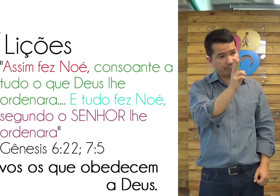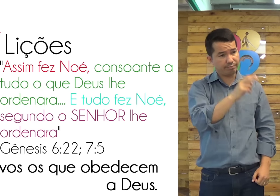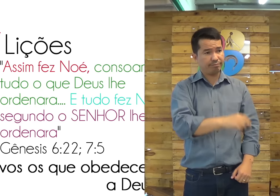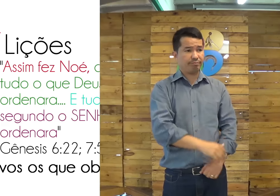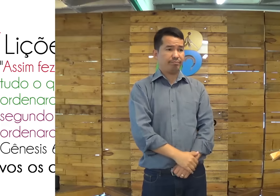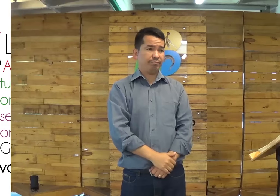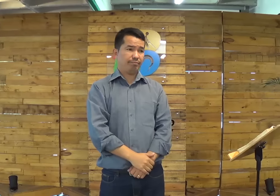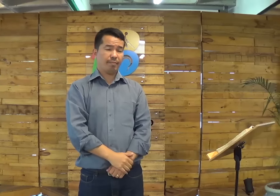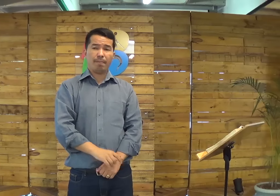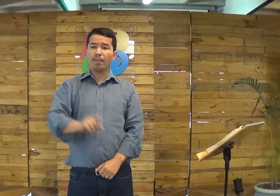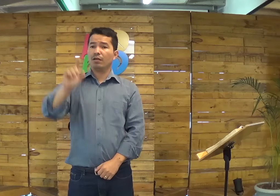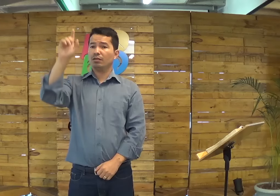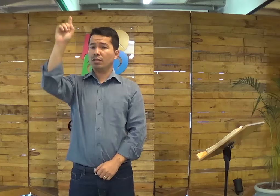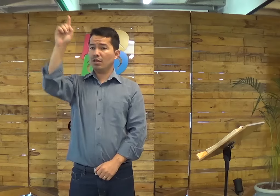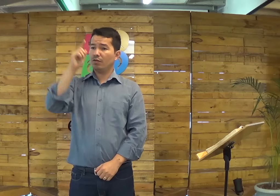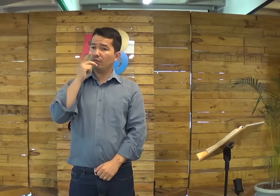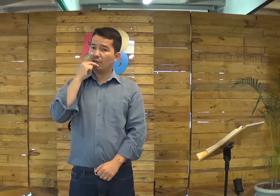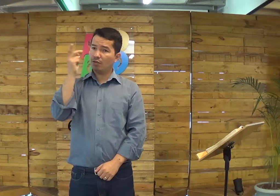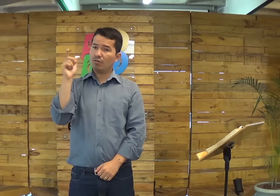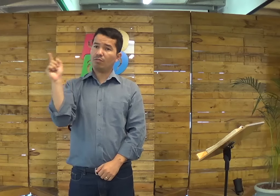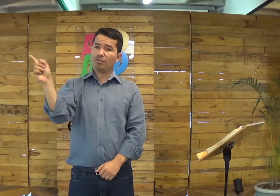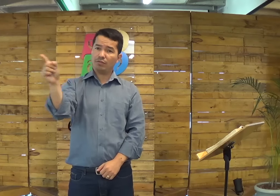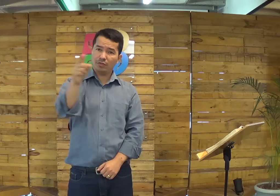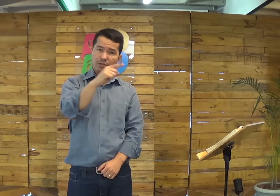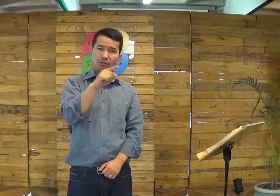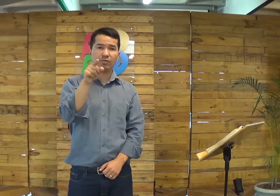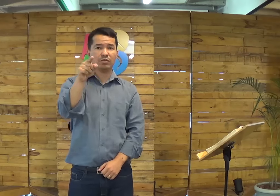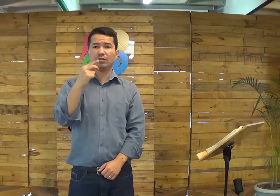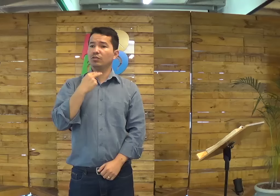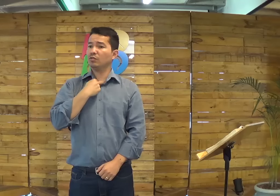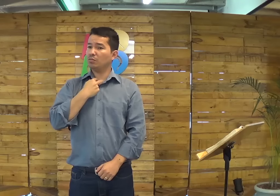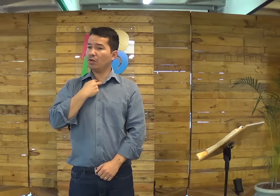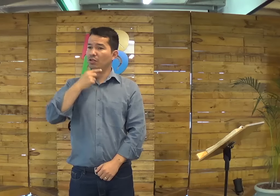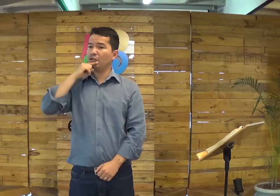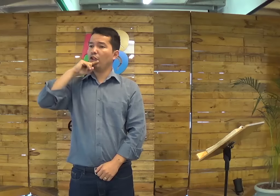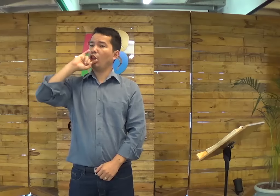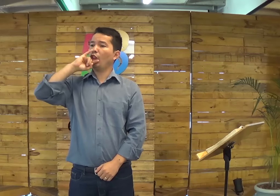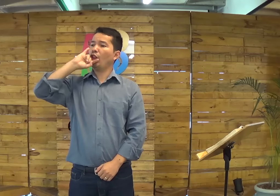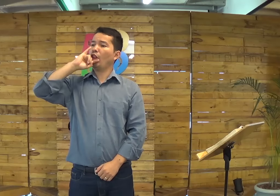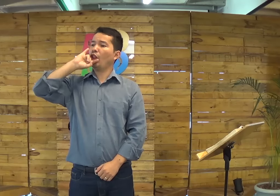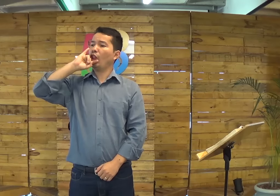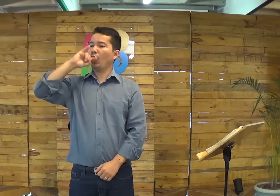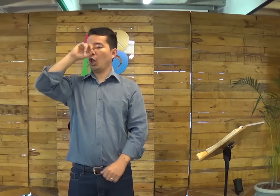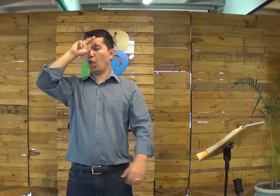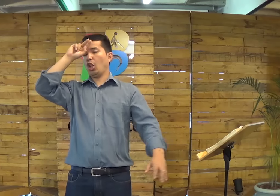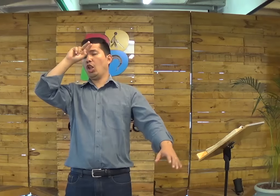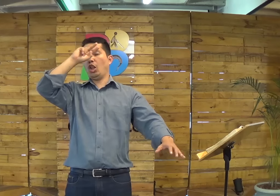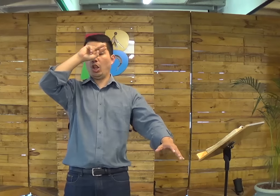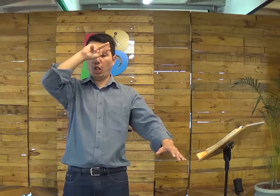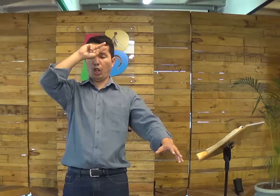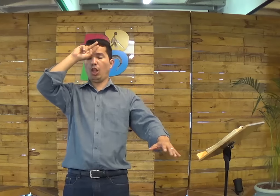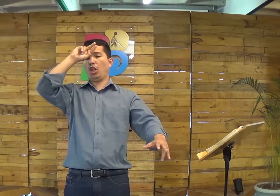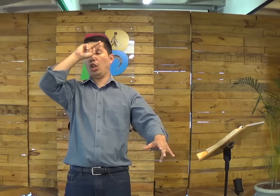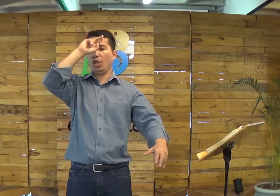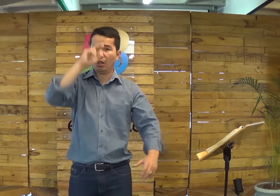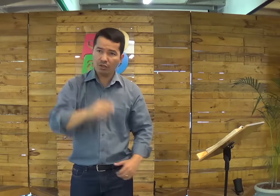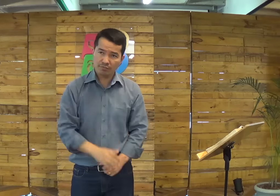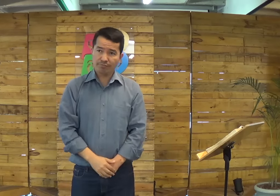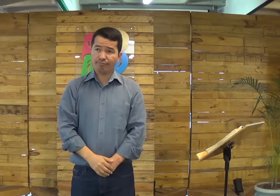né Isso é pecado Deus falou para você que você não pode ficar tomando